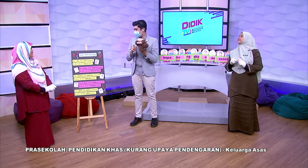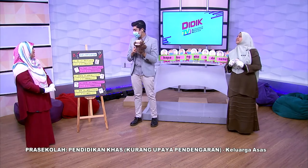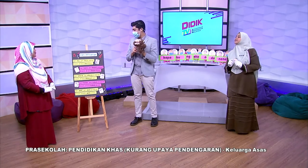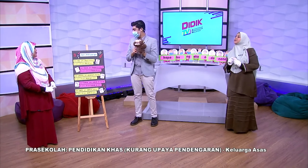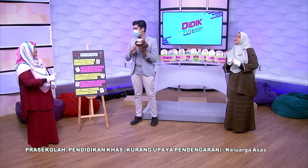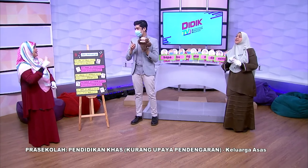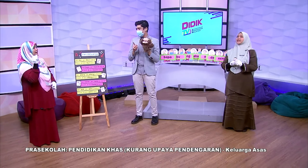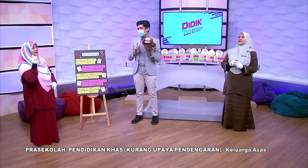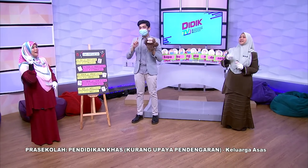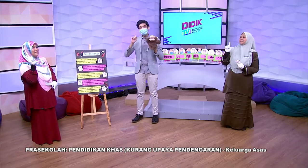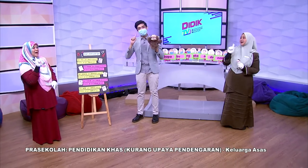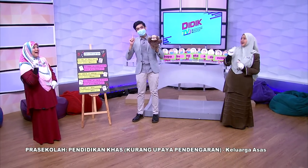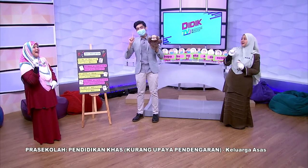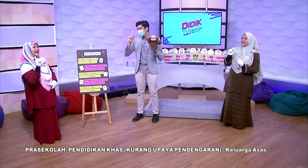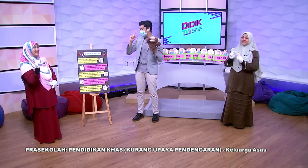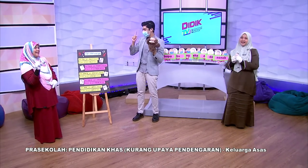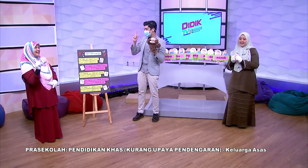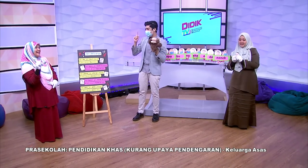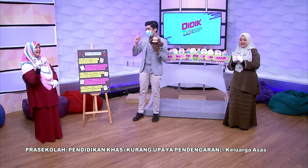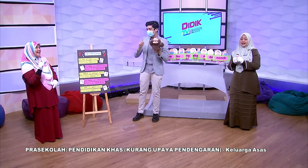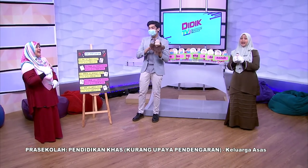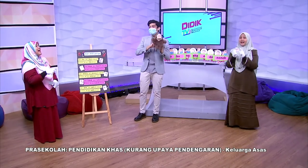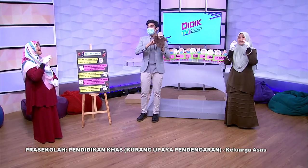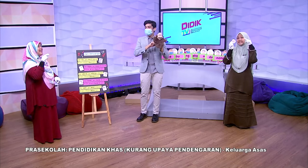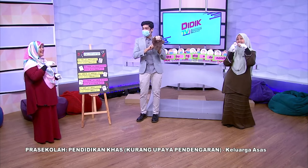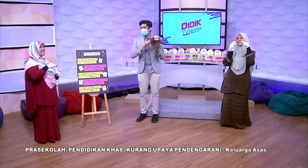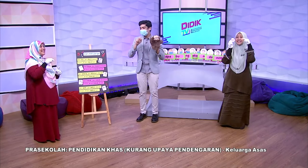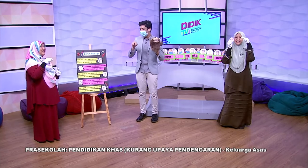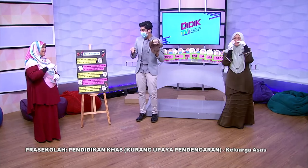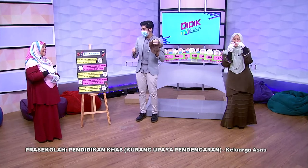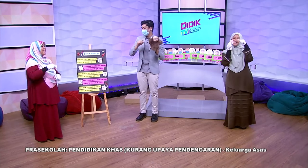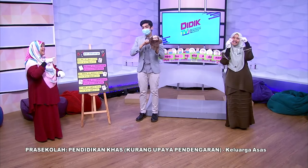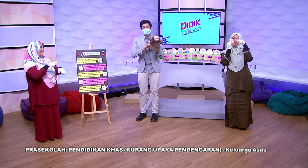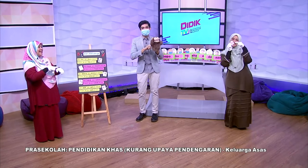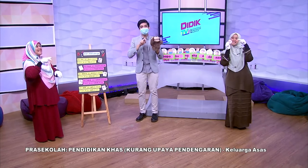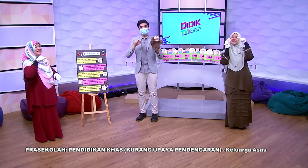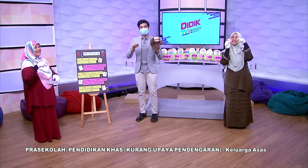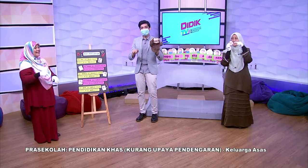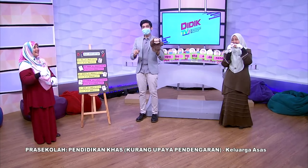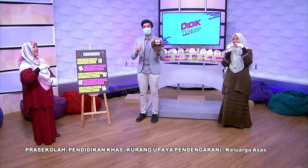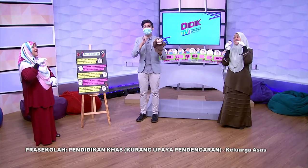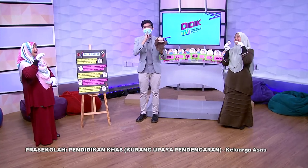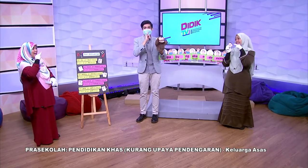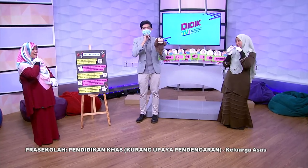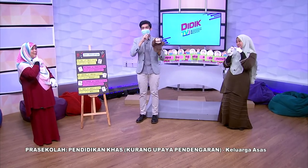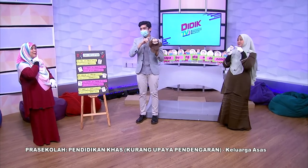Ibu dimana disini di sini Ibu